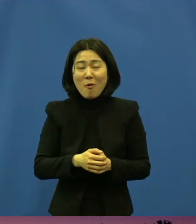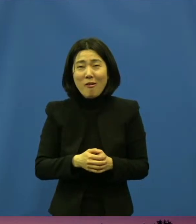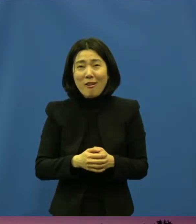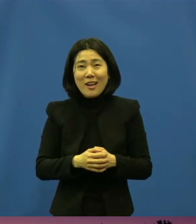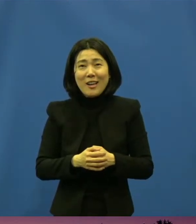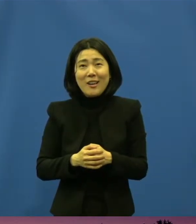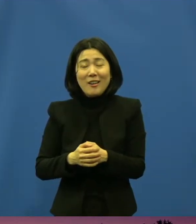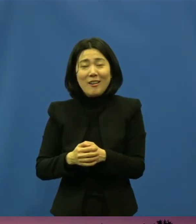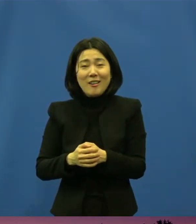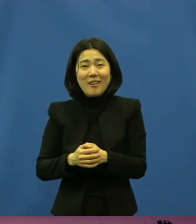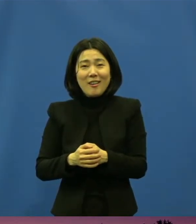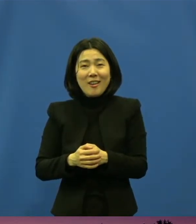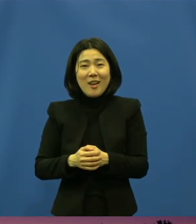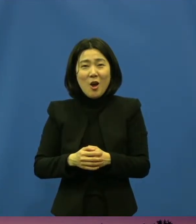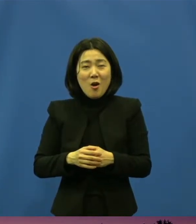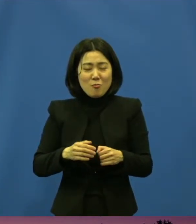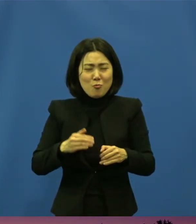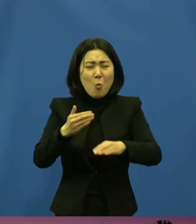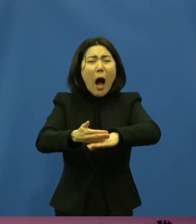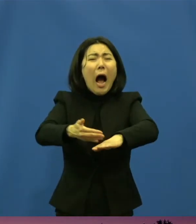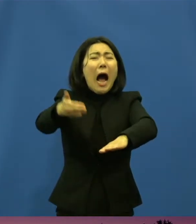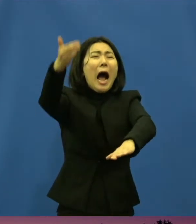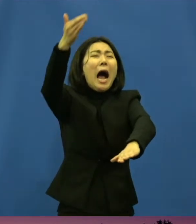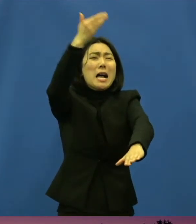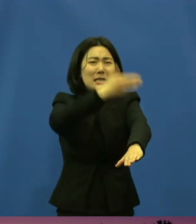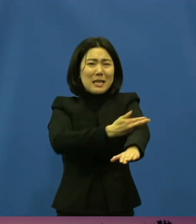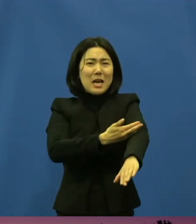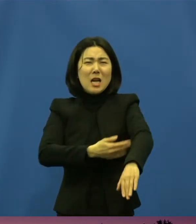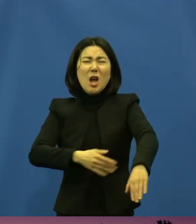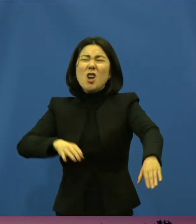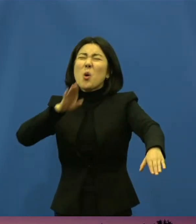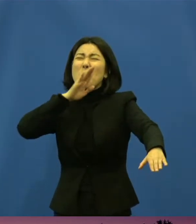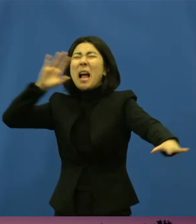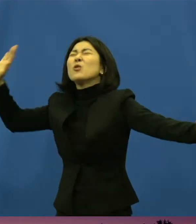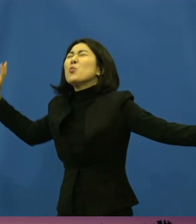우리는 자꾸 부풀리는 경향이 있어요. 과대 포장을 한다는 거예요.